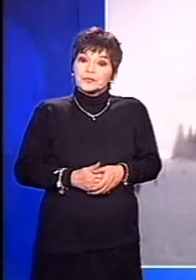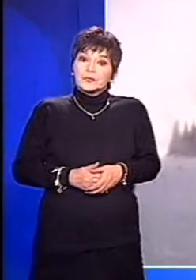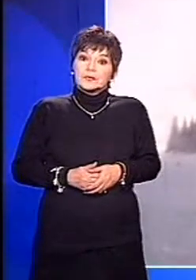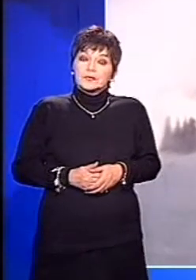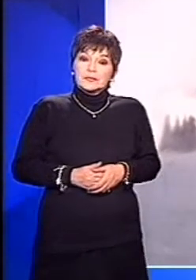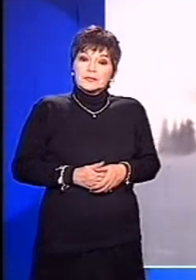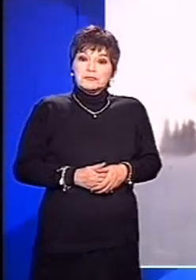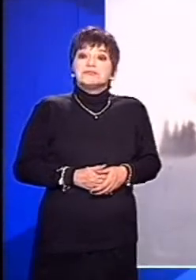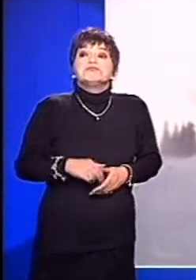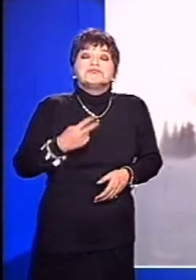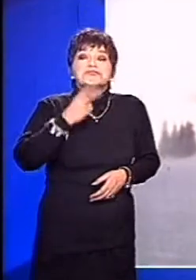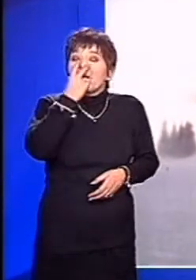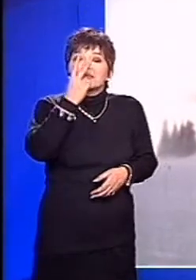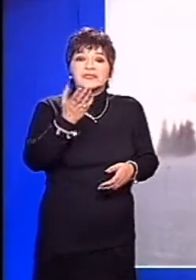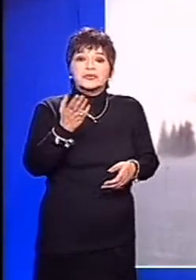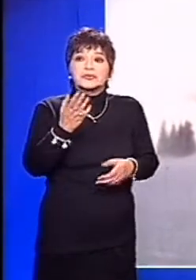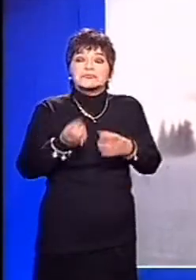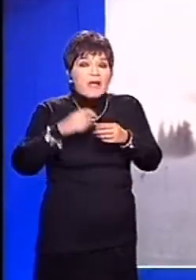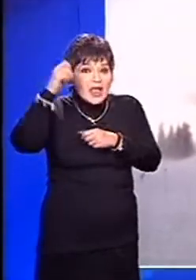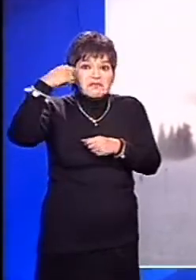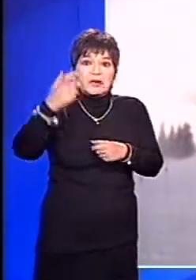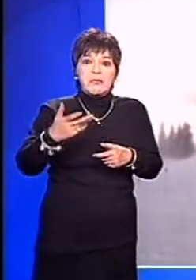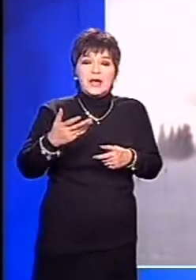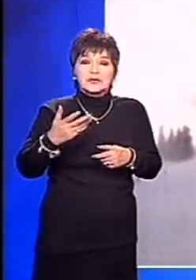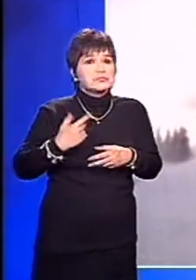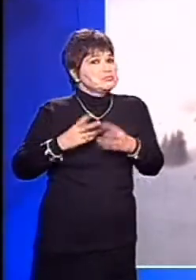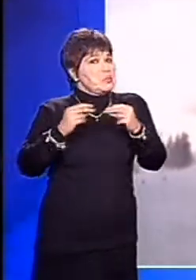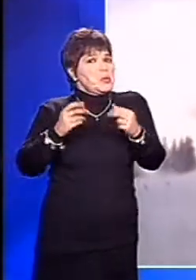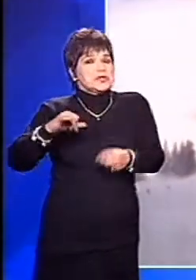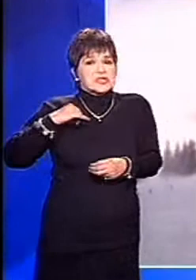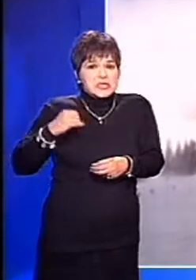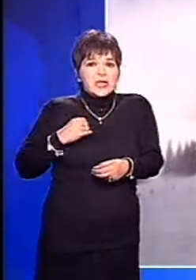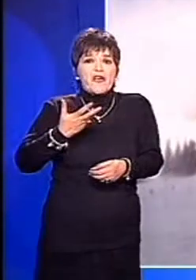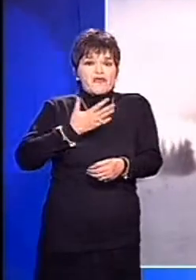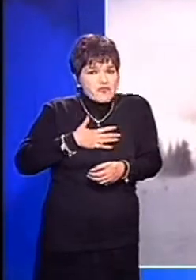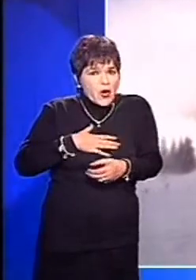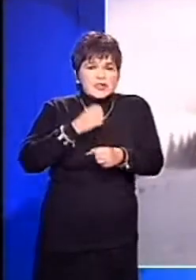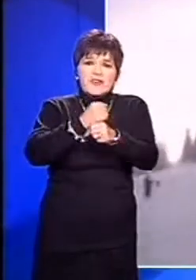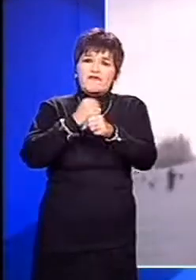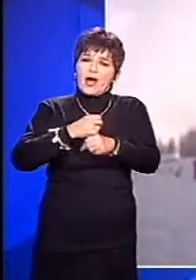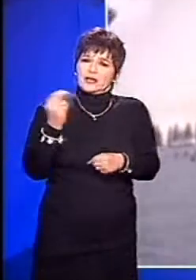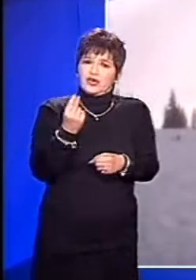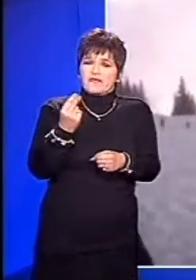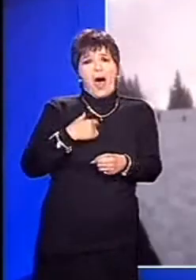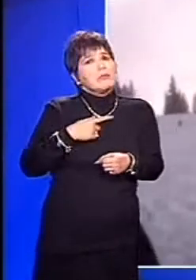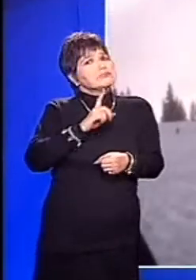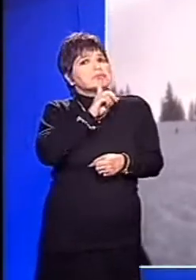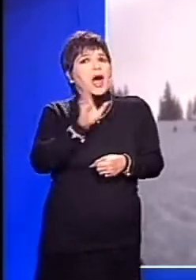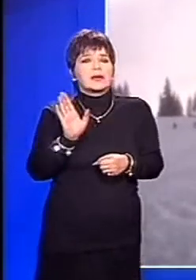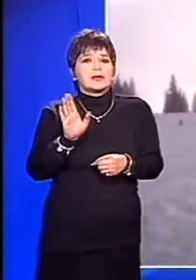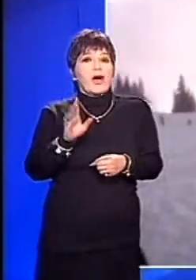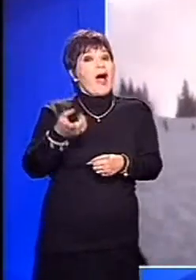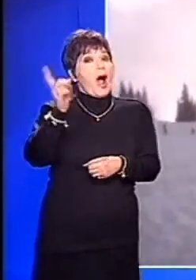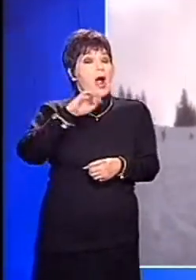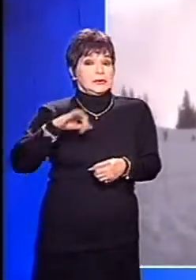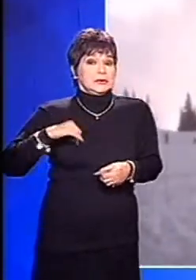Cea sinceră pe care o vezi de altfel la început. Și alții care doresc să facă și doar nu ar spun, vrea să facă doar și fac sunt respingi de către cei și alții